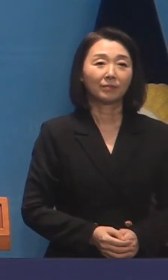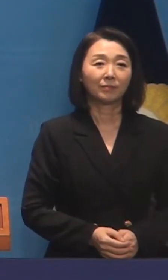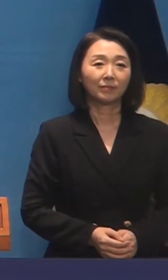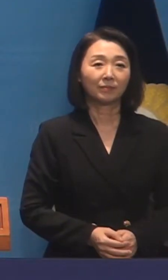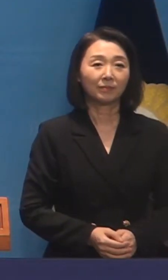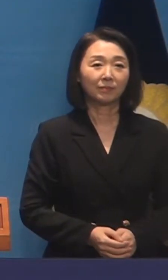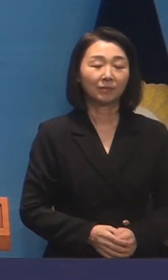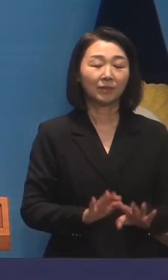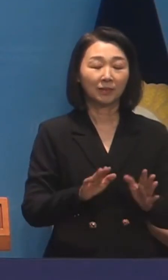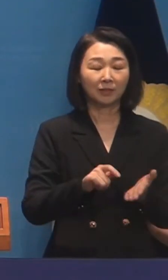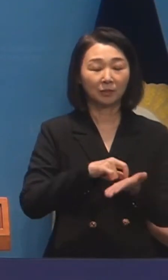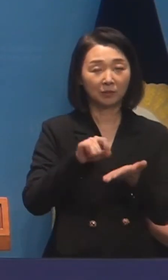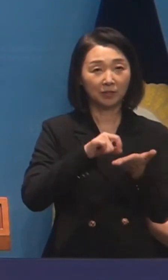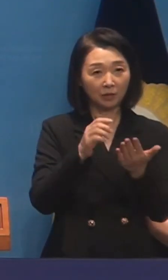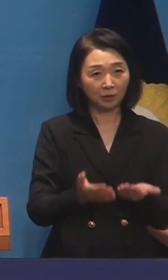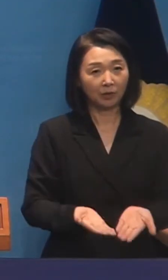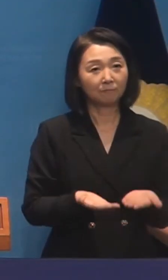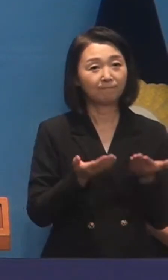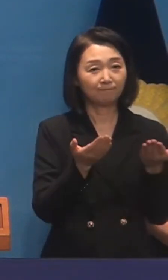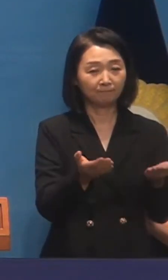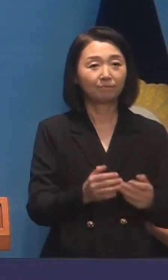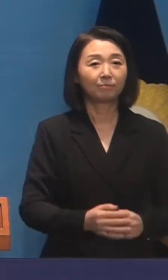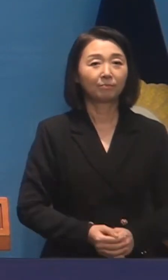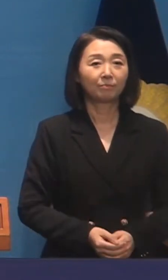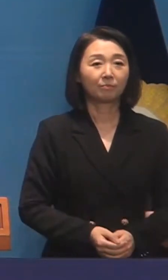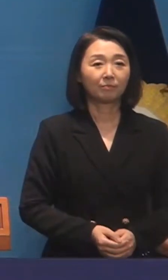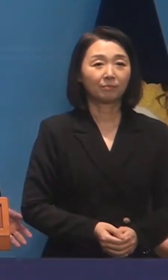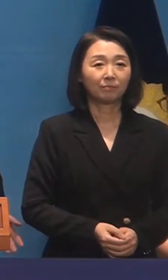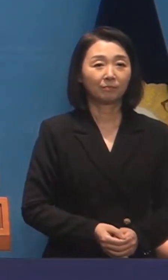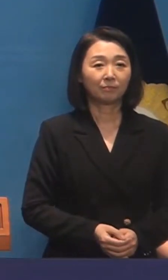그러면 바로 기자회견 낭독을 하도록 하겠습니다.